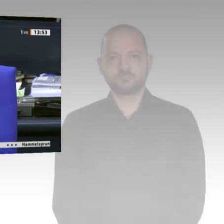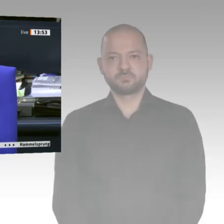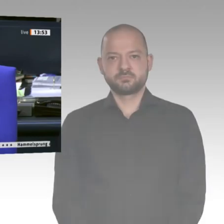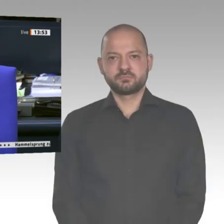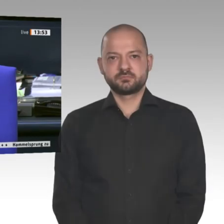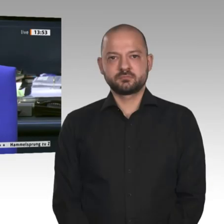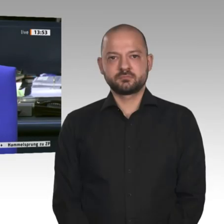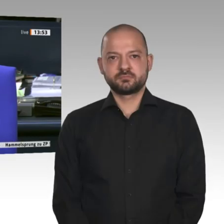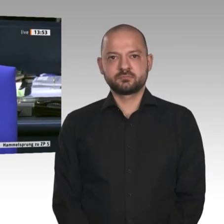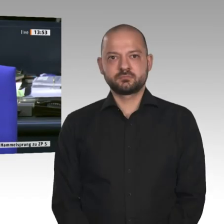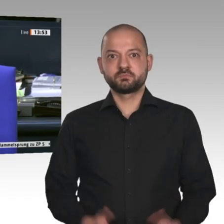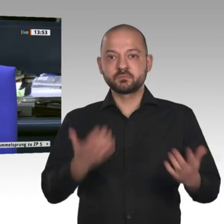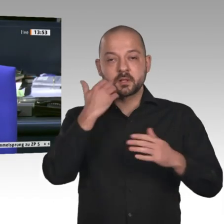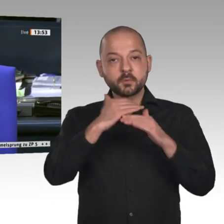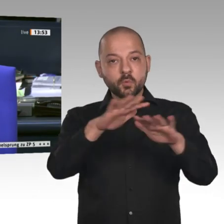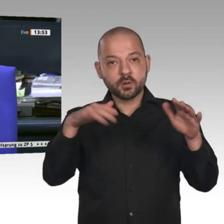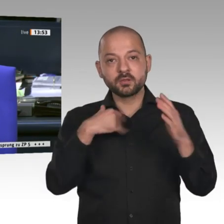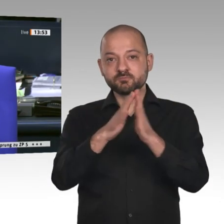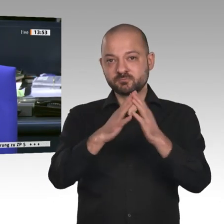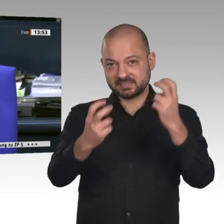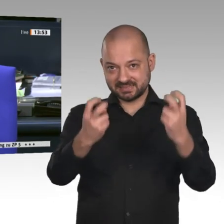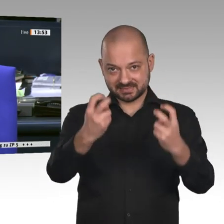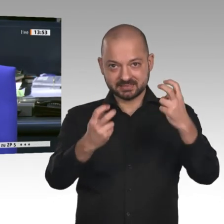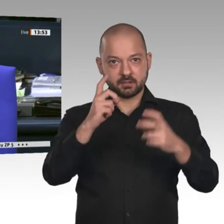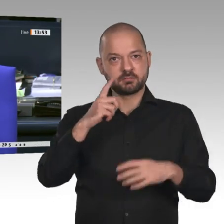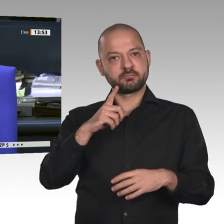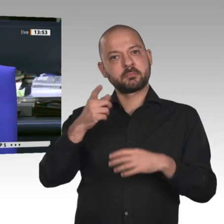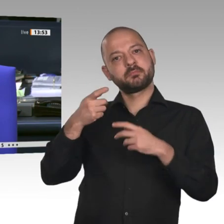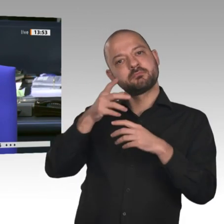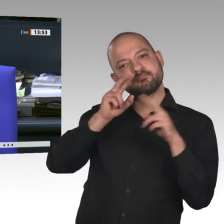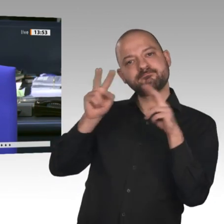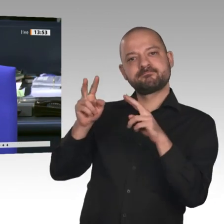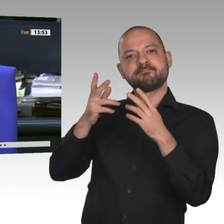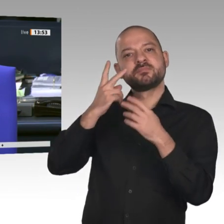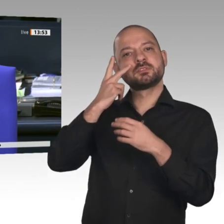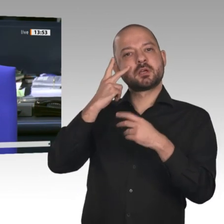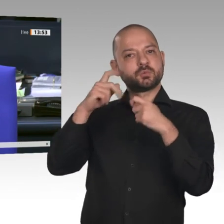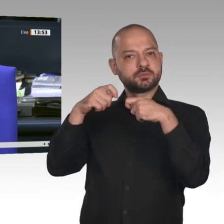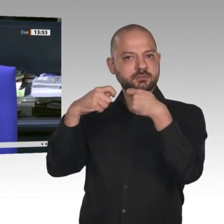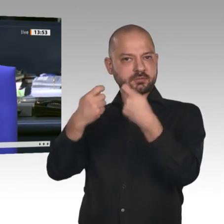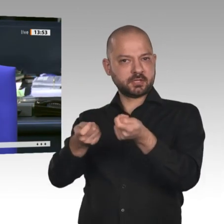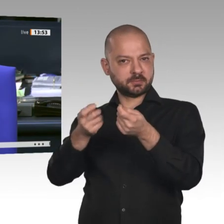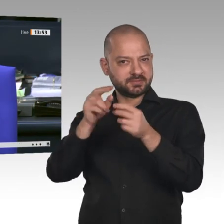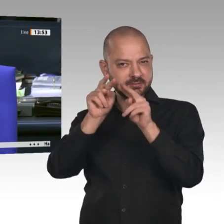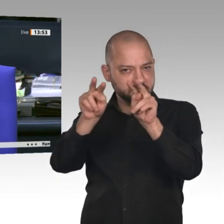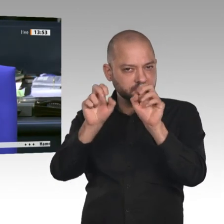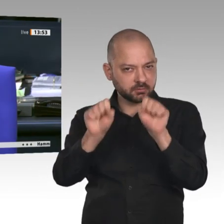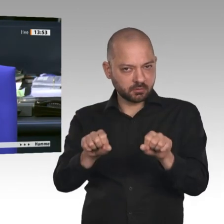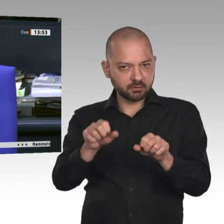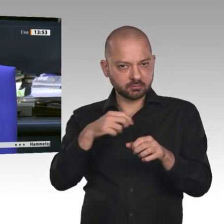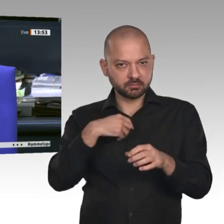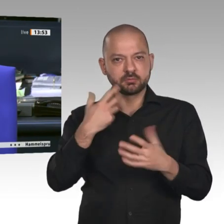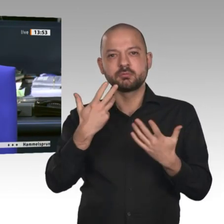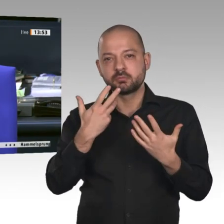zu ermöglichen, damit wir feststellen können, ob noch Abgeordnete daran gehindert sind,